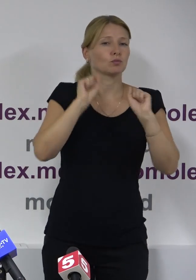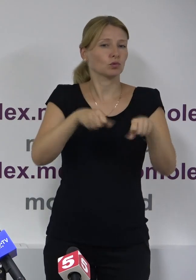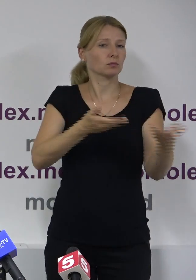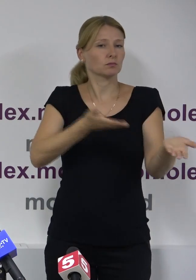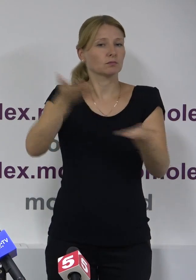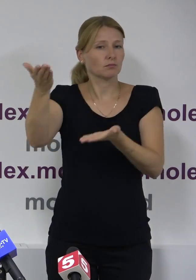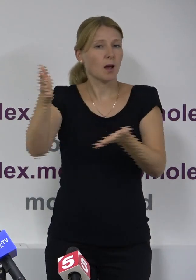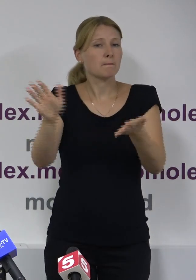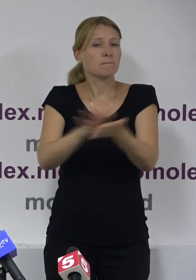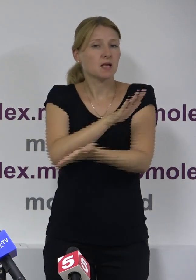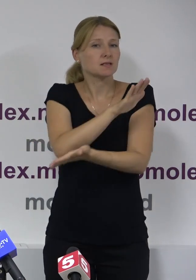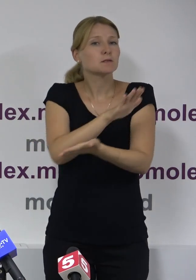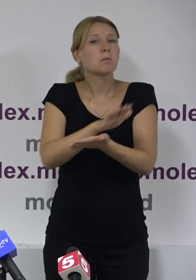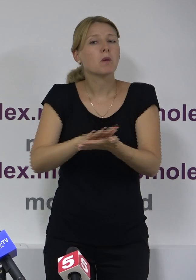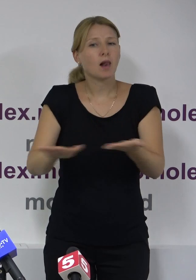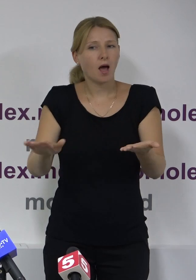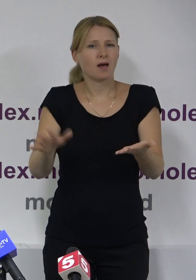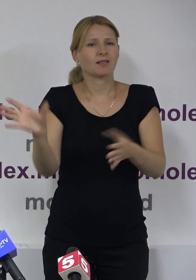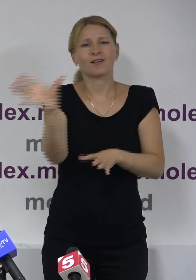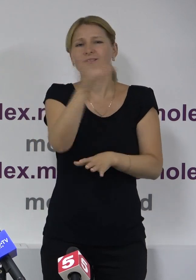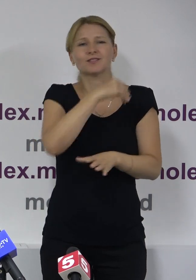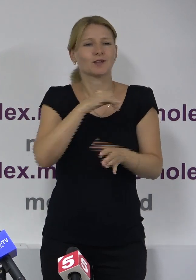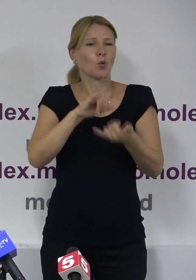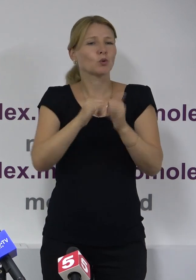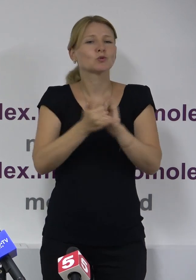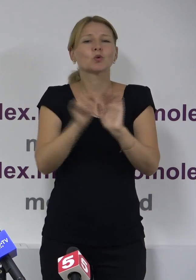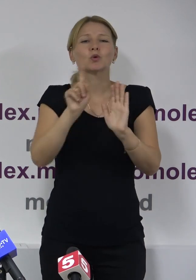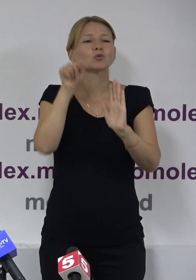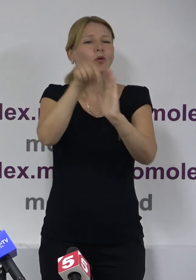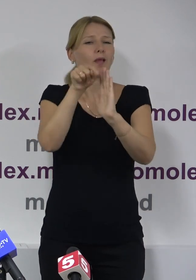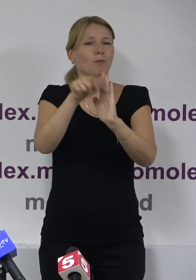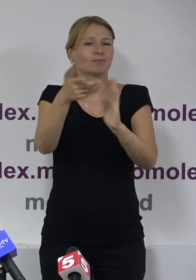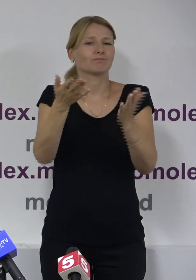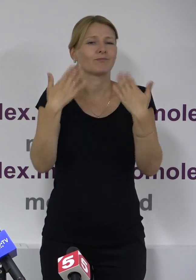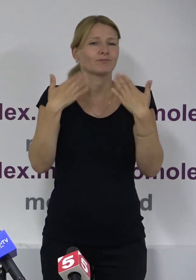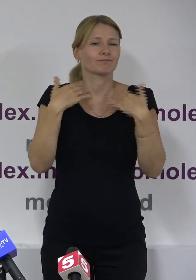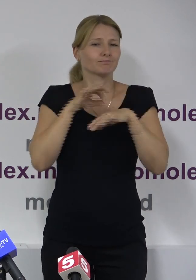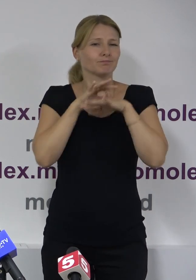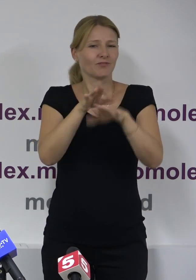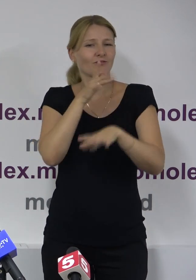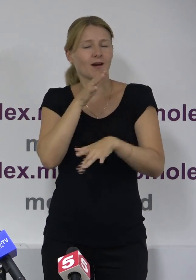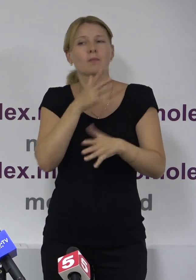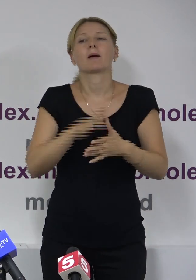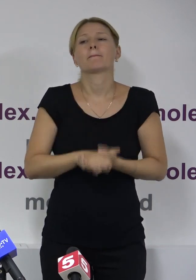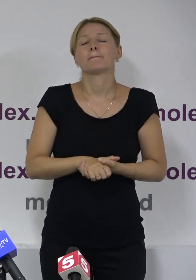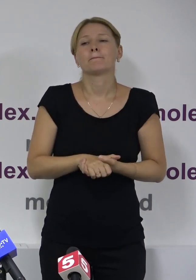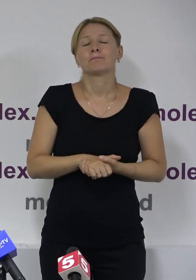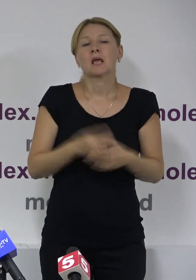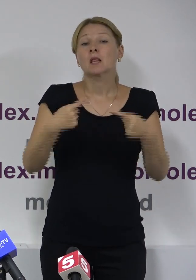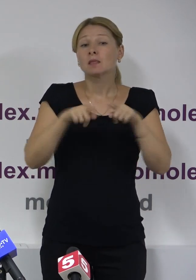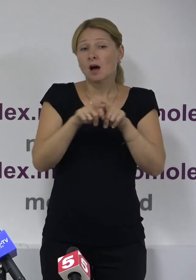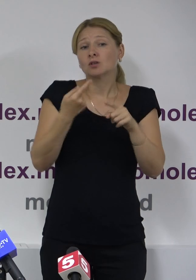gratis de acces și de toate serviciile care vor fi prestate acolo. Este aceeași